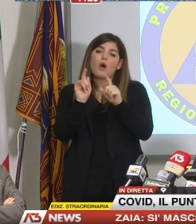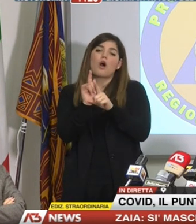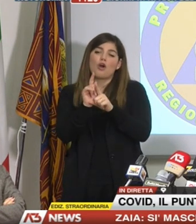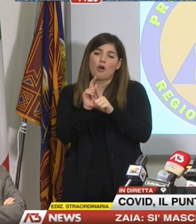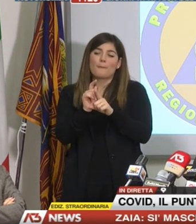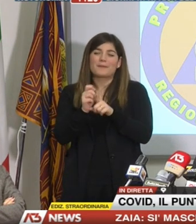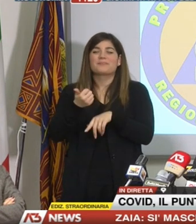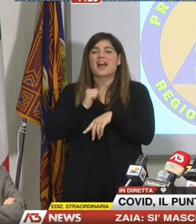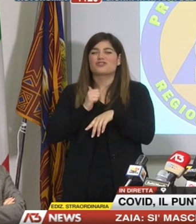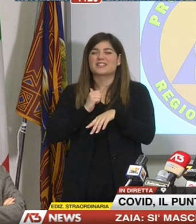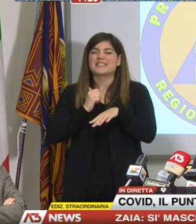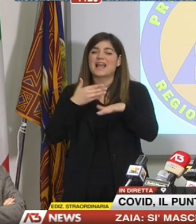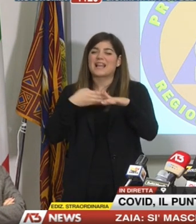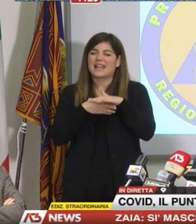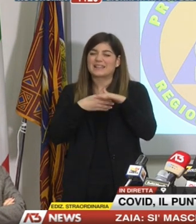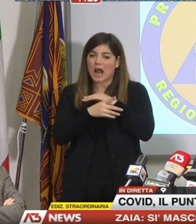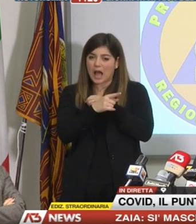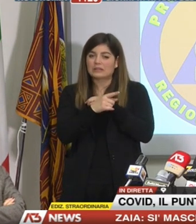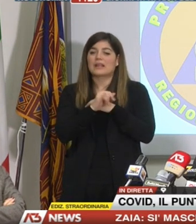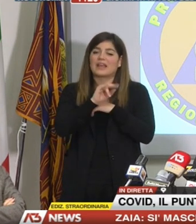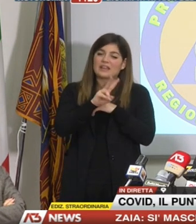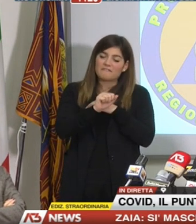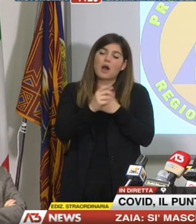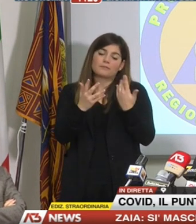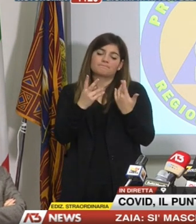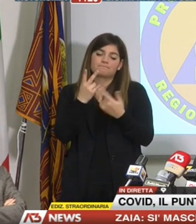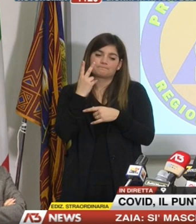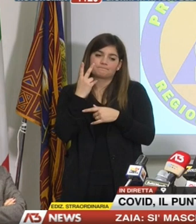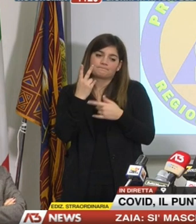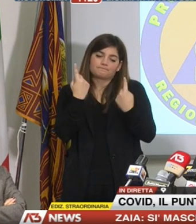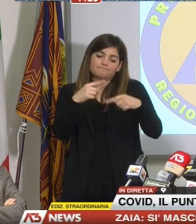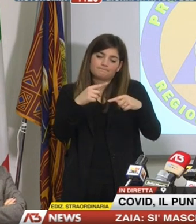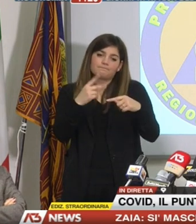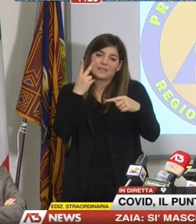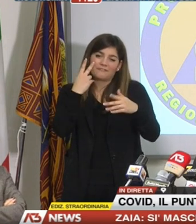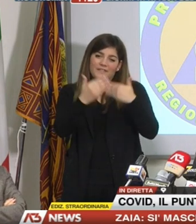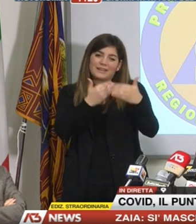IBAN, però sapete, non avendo noi il governo di quella parte di